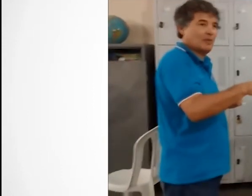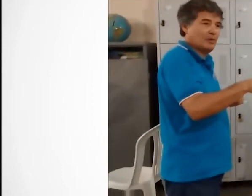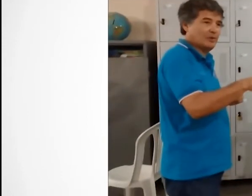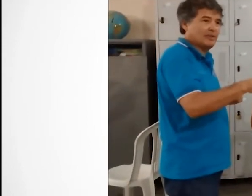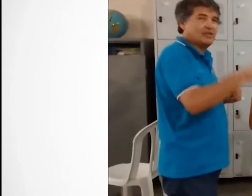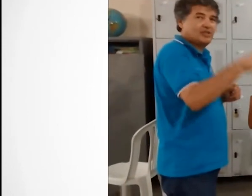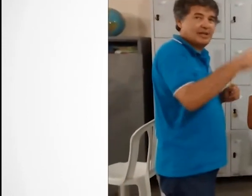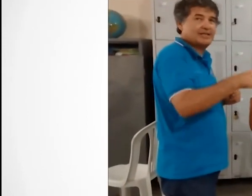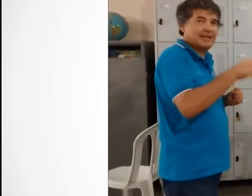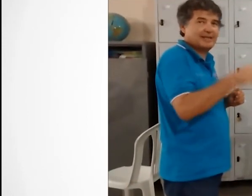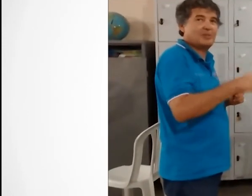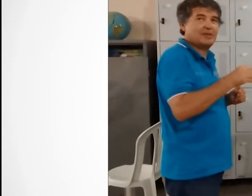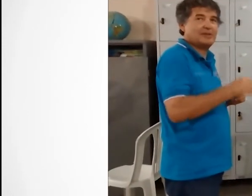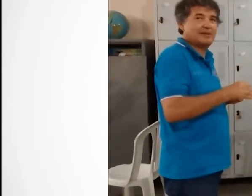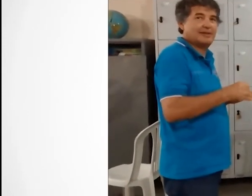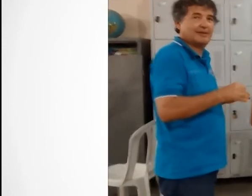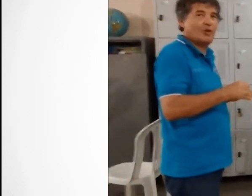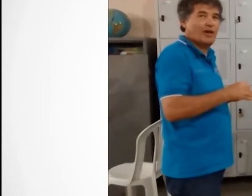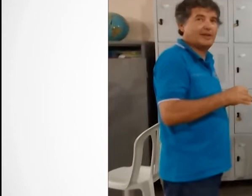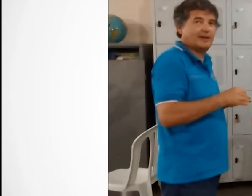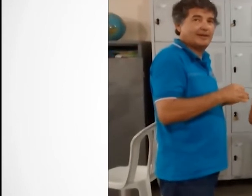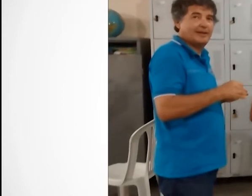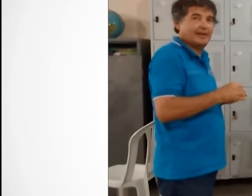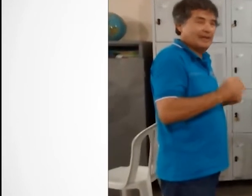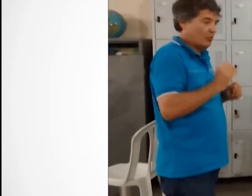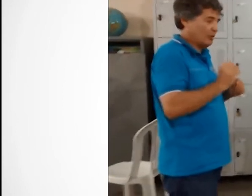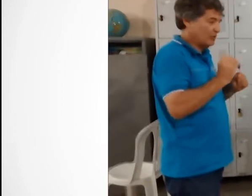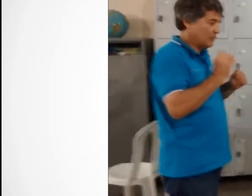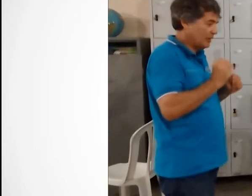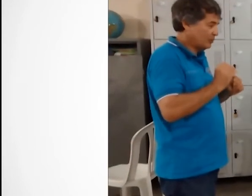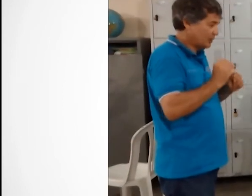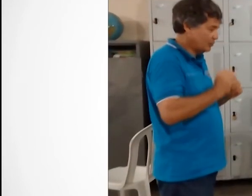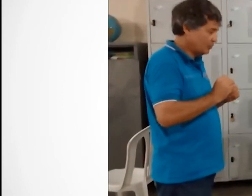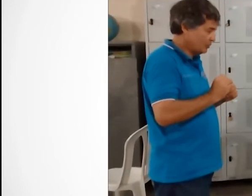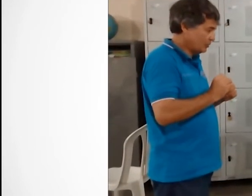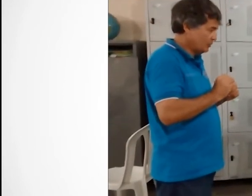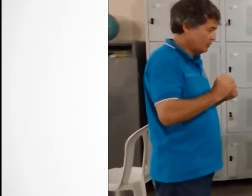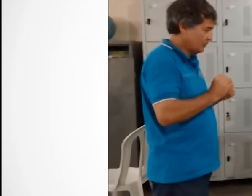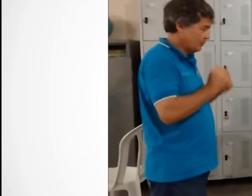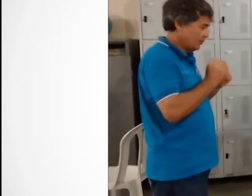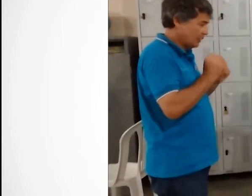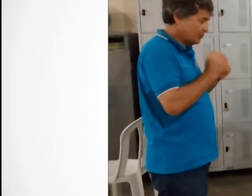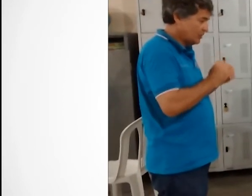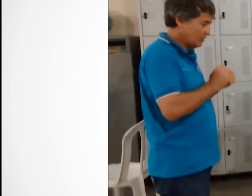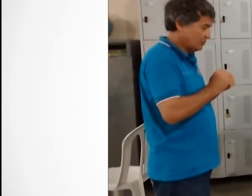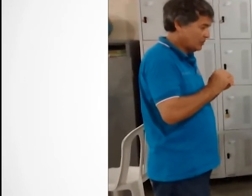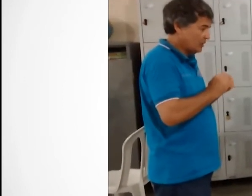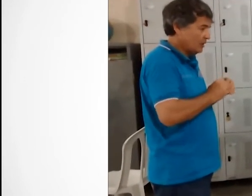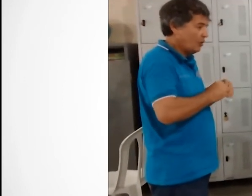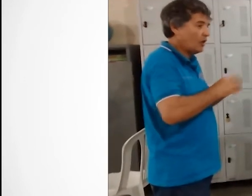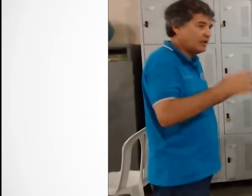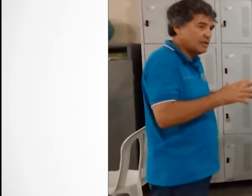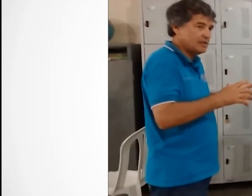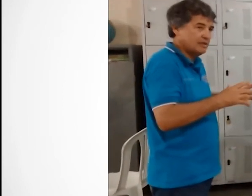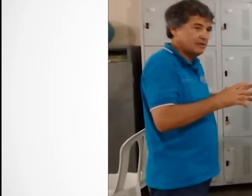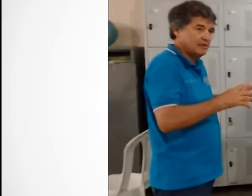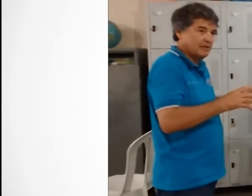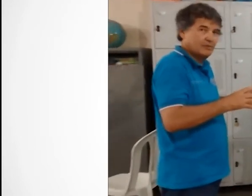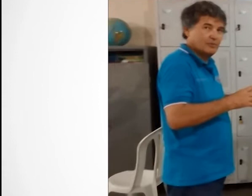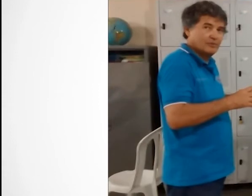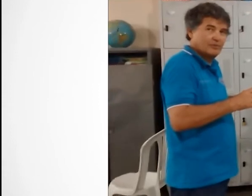fez no papel está exatamente correta. Quando se pergunta ao surdo, aos meninos,